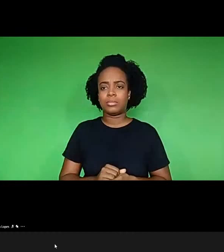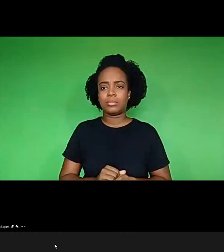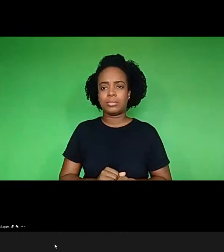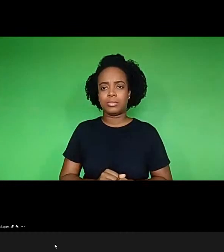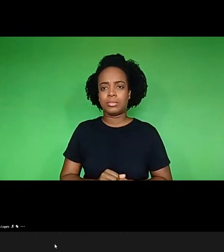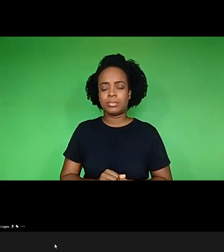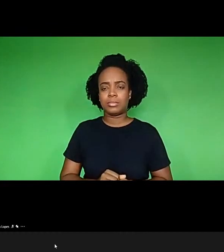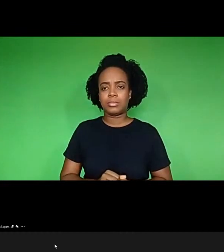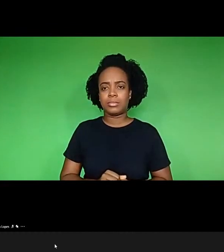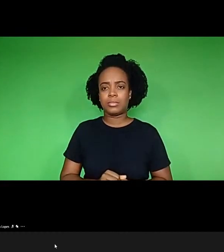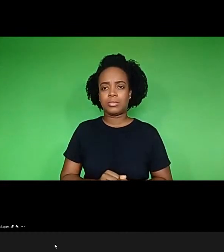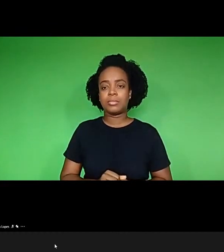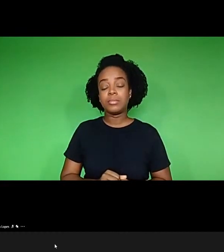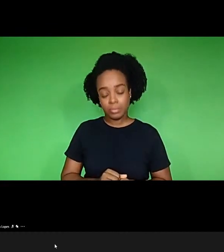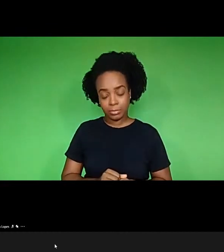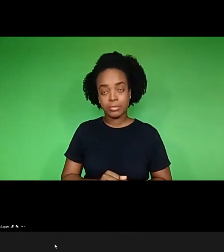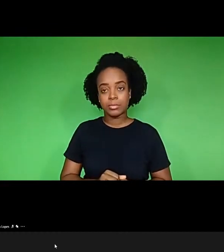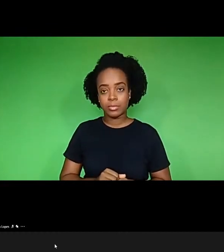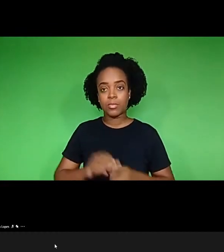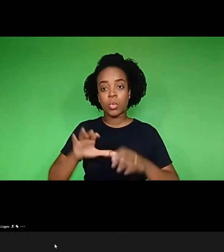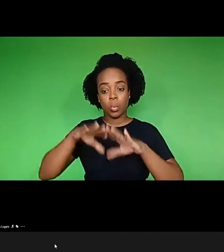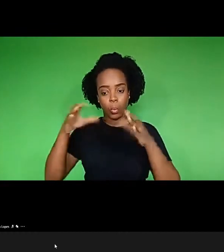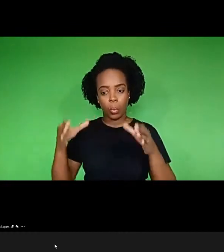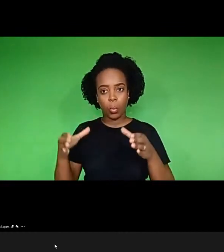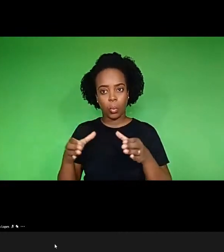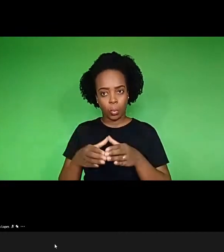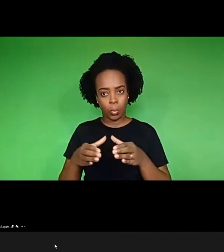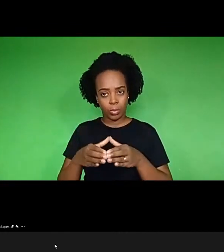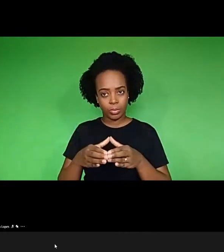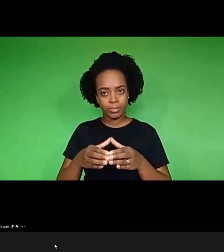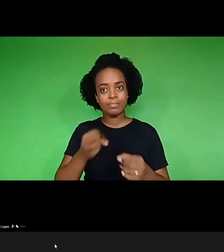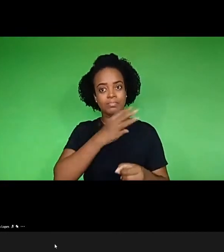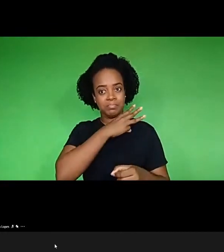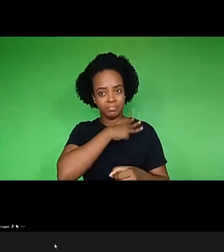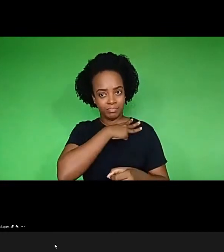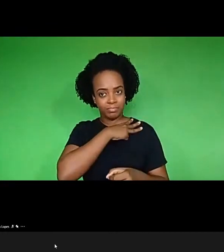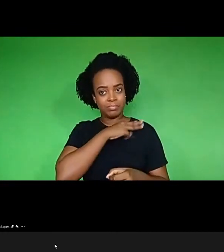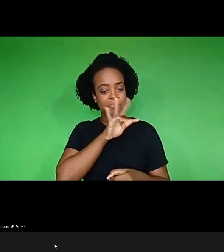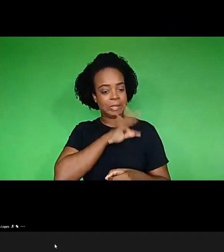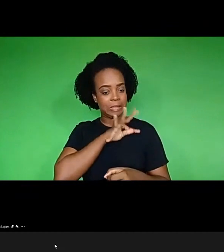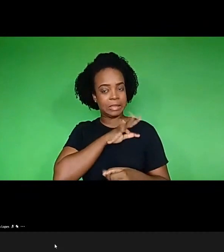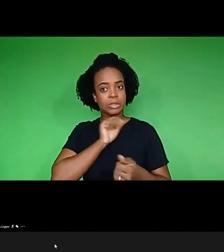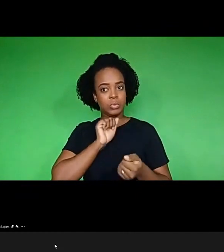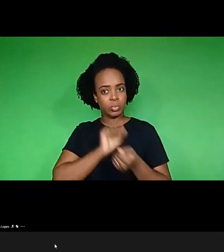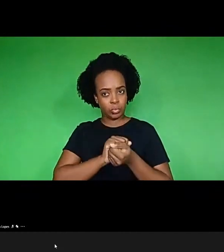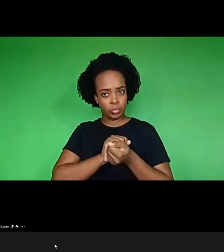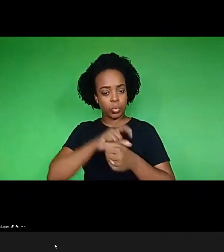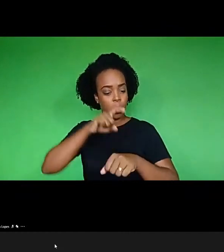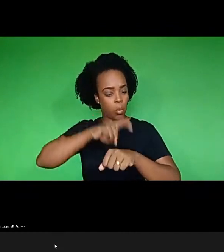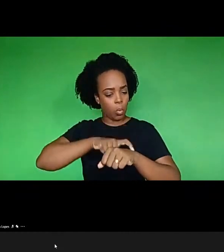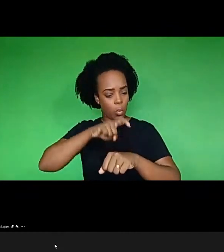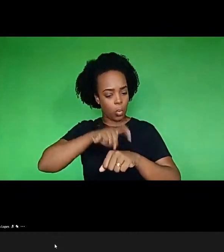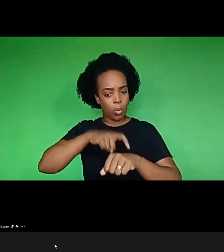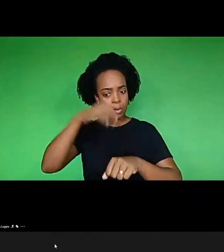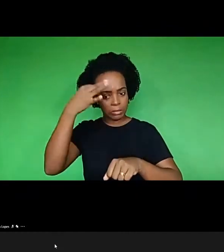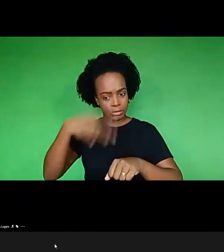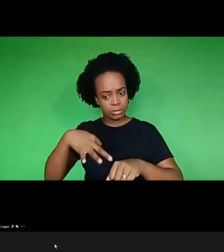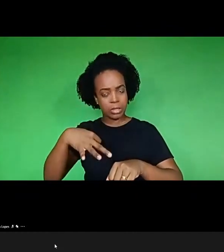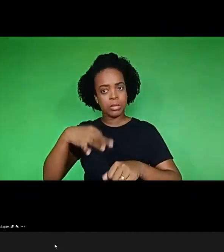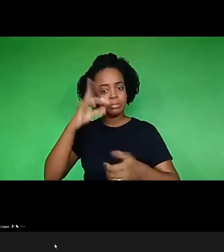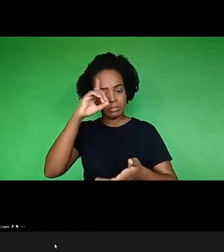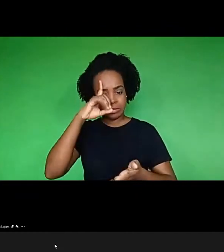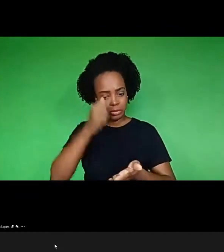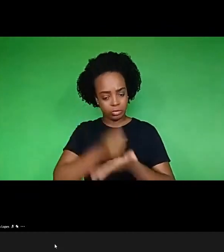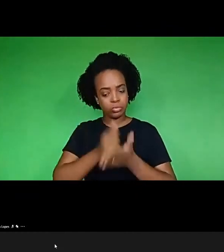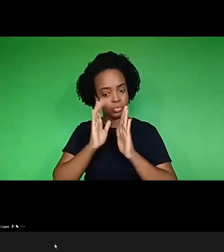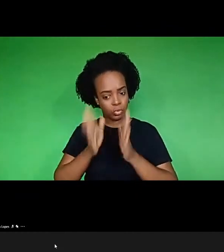as turmas do integrado têm um horário definido, elas ocorrerão, salvo engano, a partir das